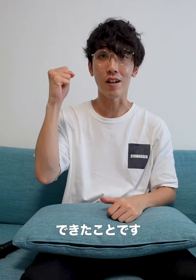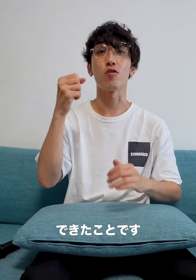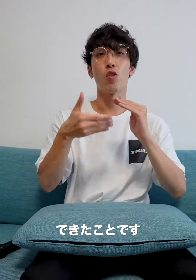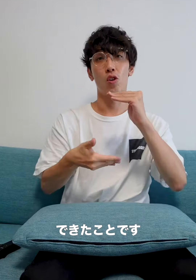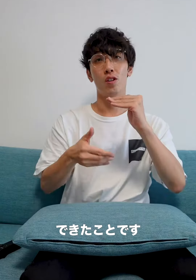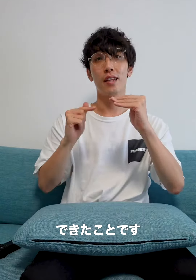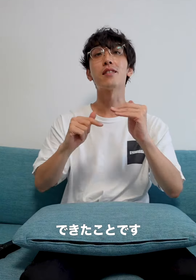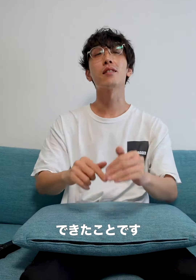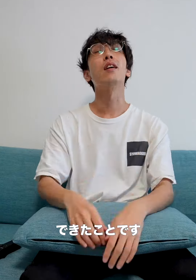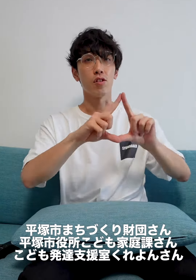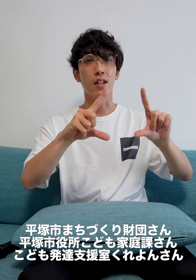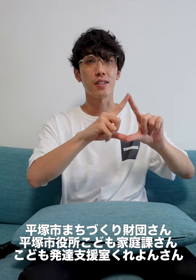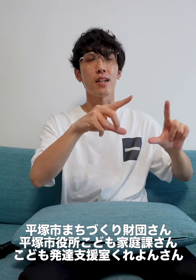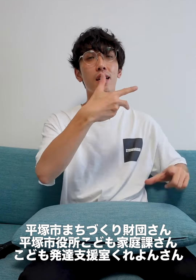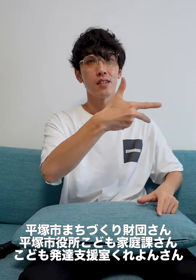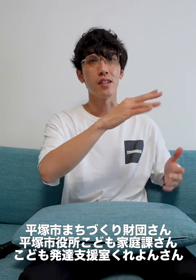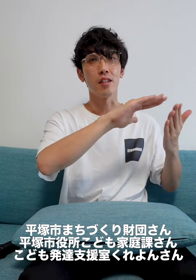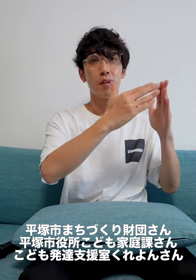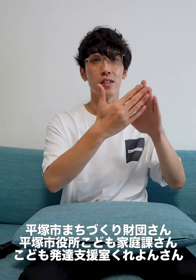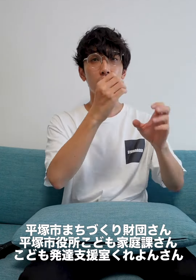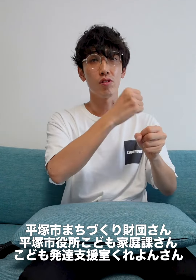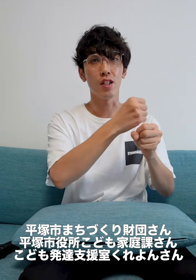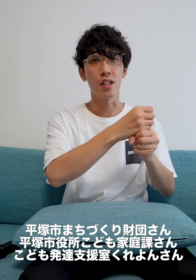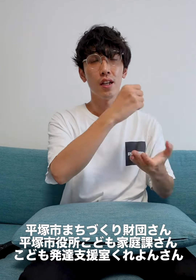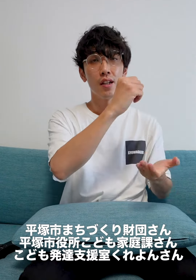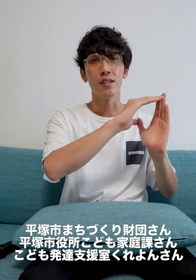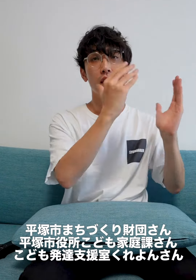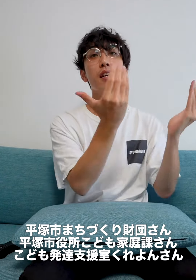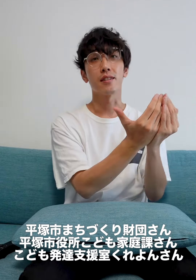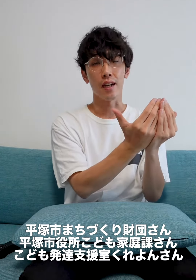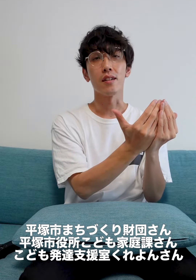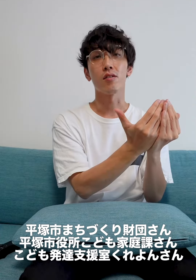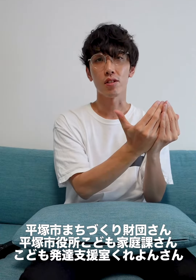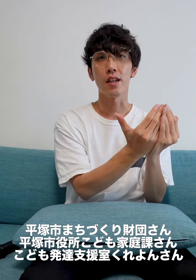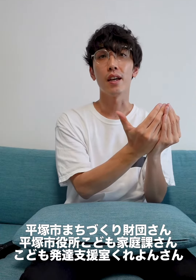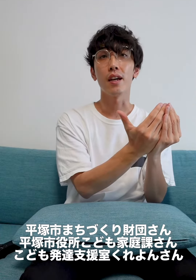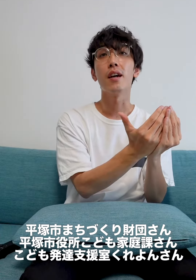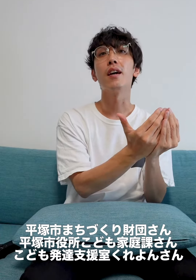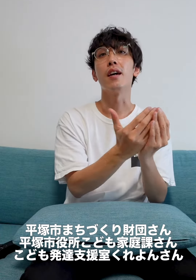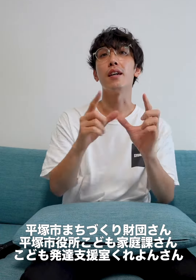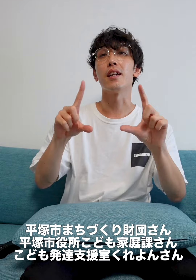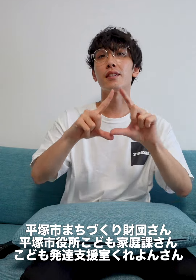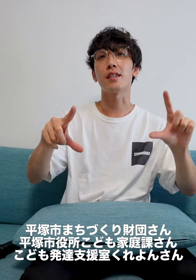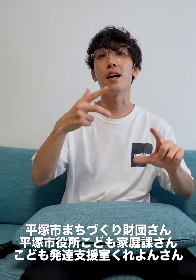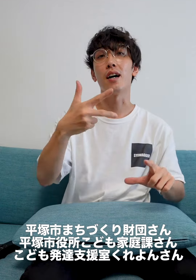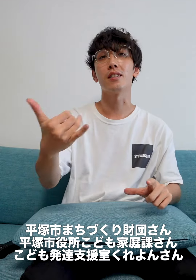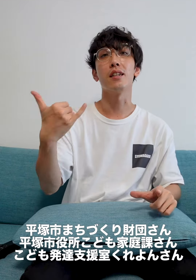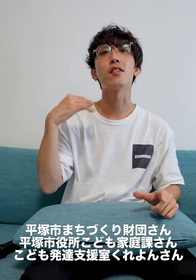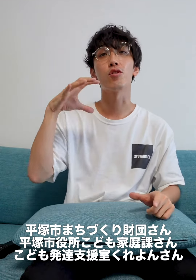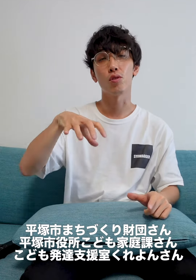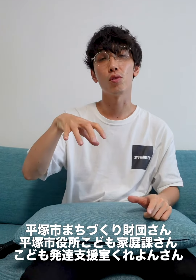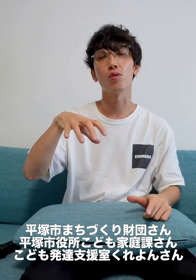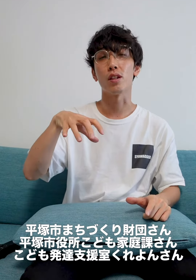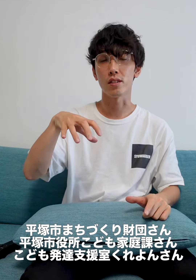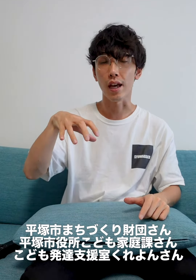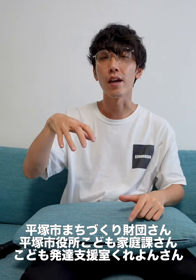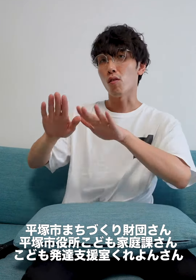ことです。平塚市まちづくり財団さん、そして、平塚市役所のですね、子